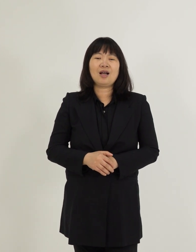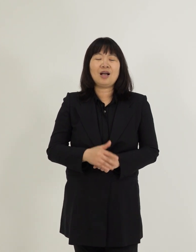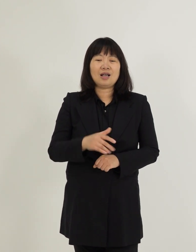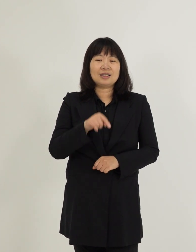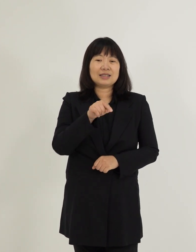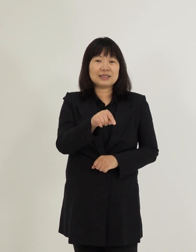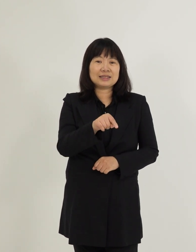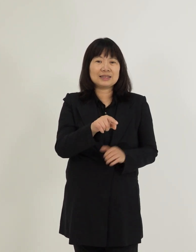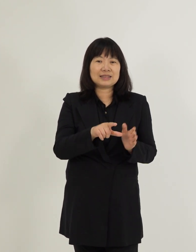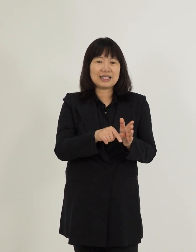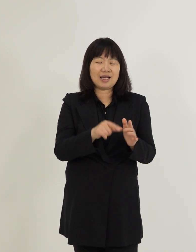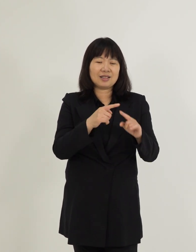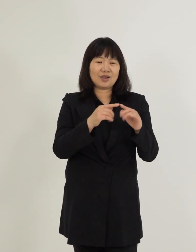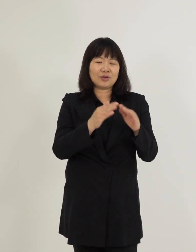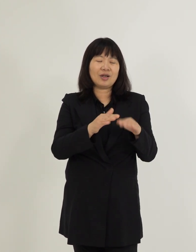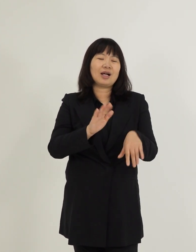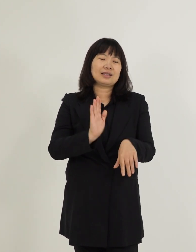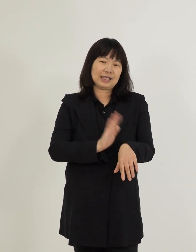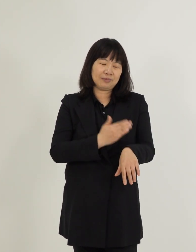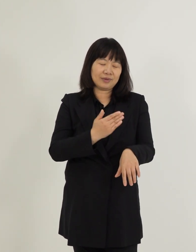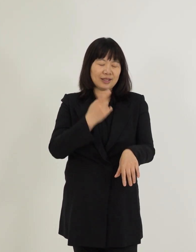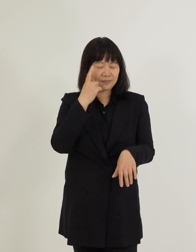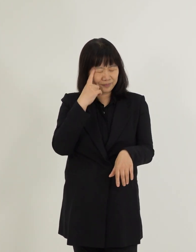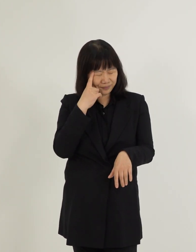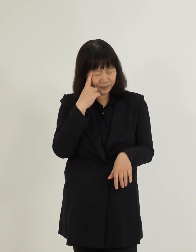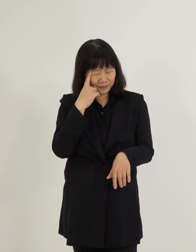성전에 비틀려진 시각이에요.